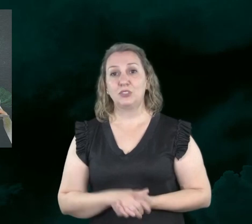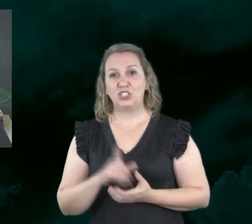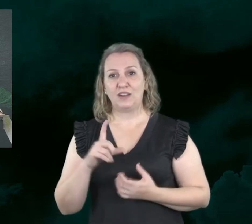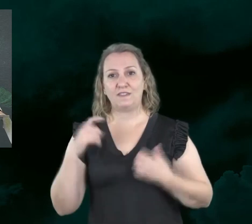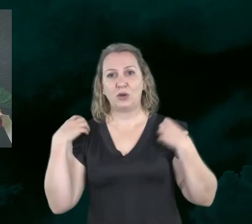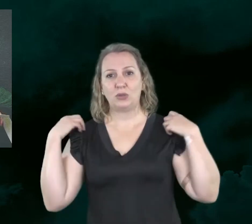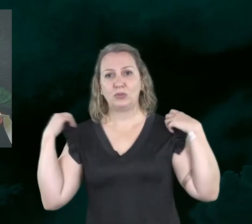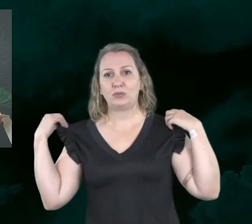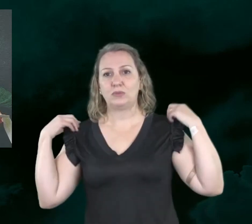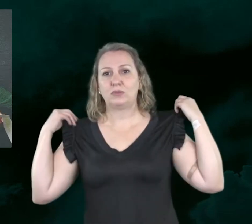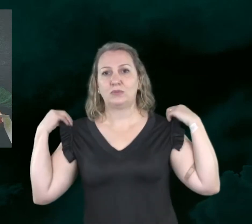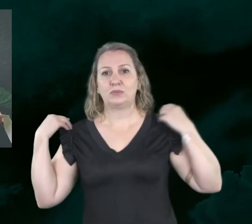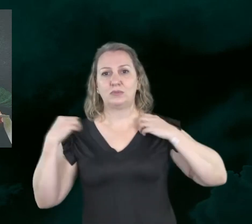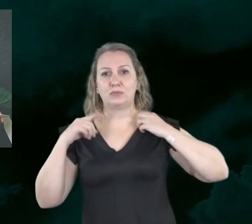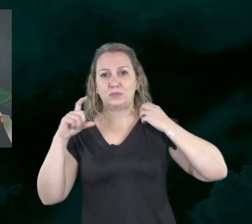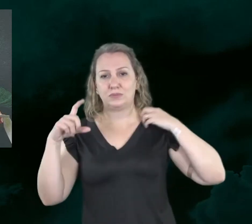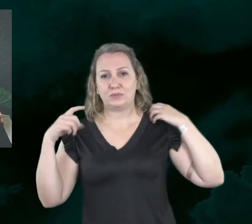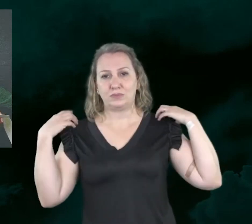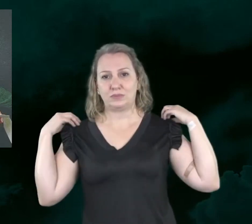Primeira Pedro,